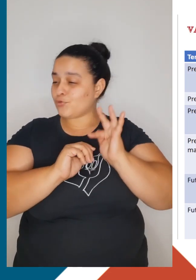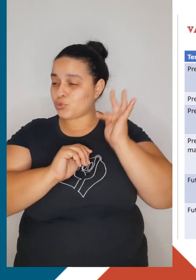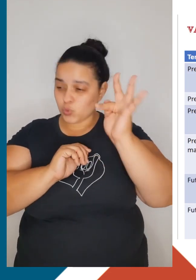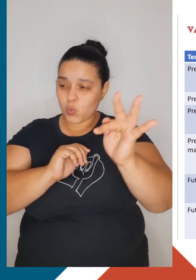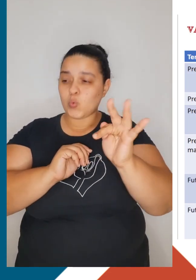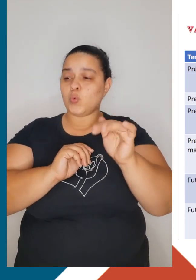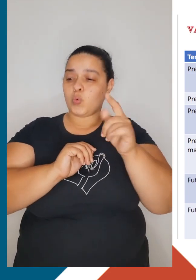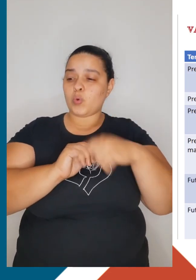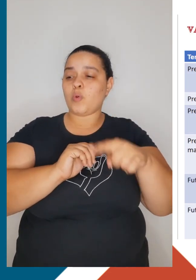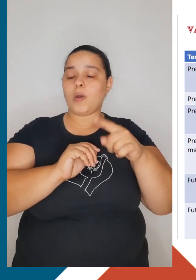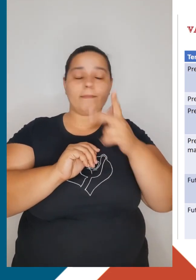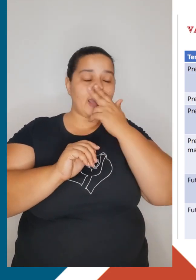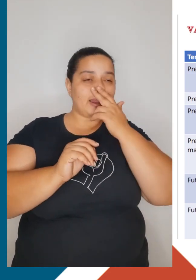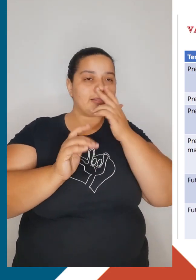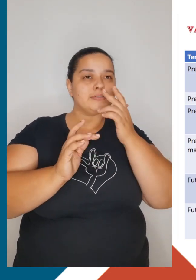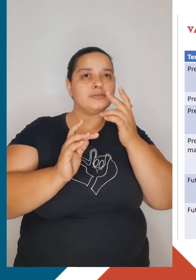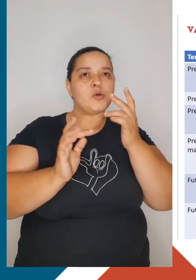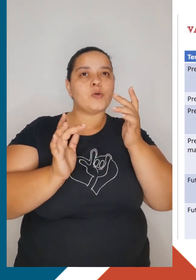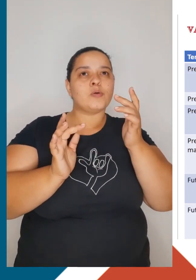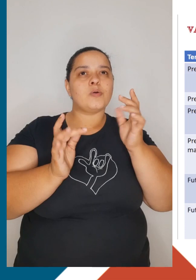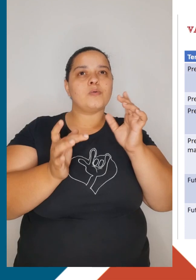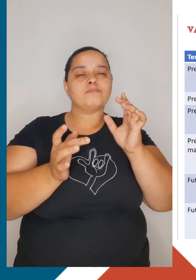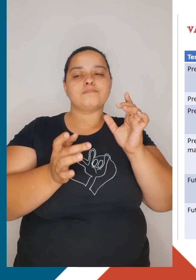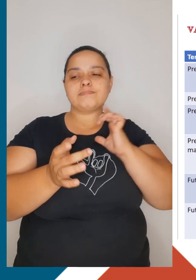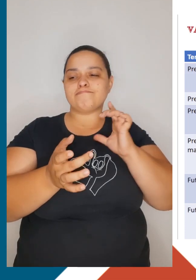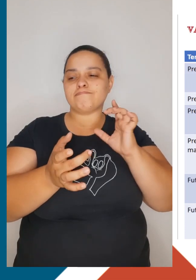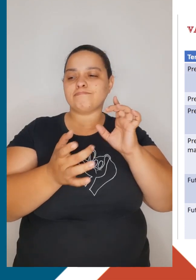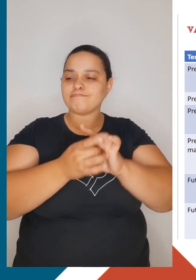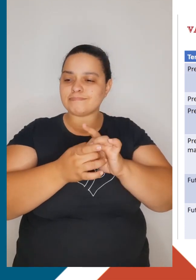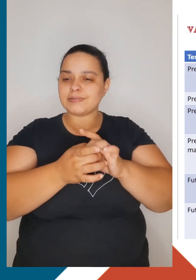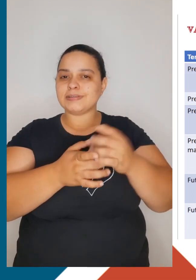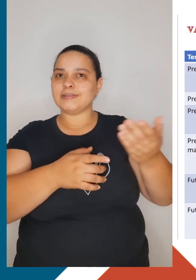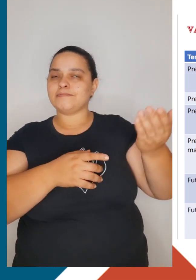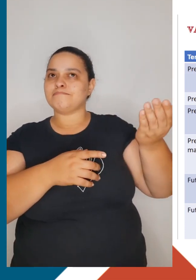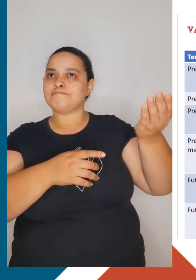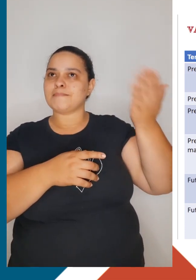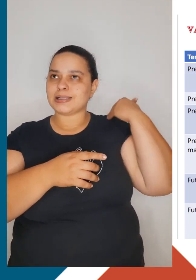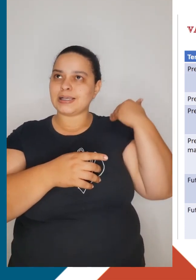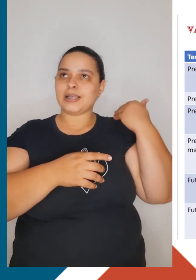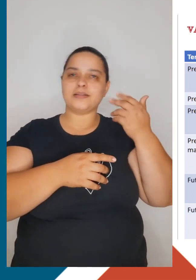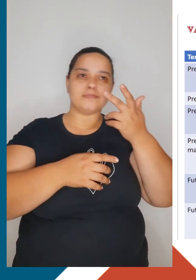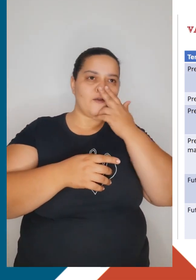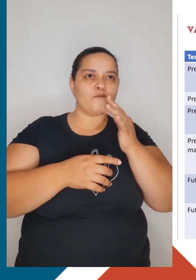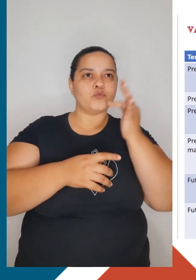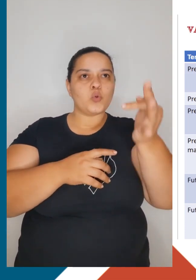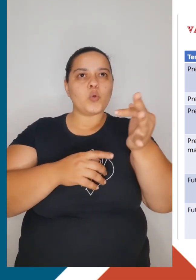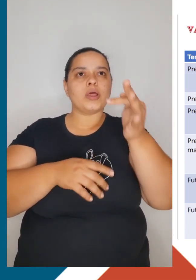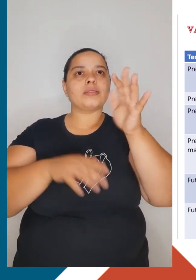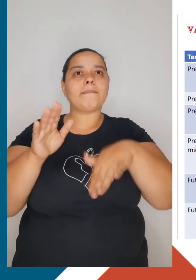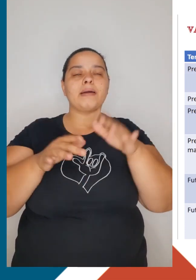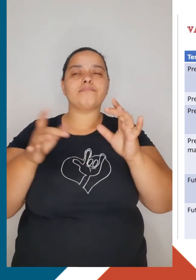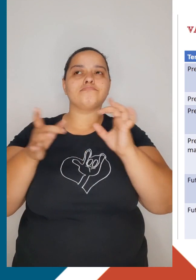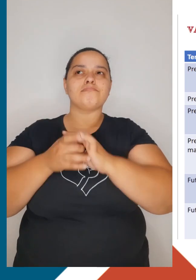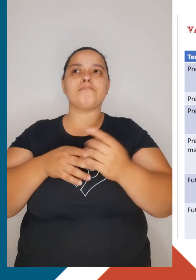em relação a um fato passado. Então, é uma relação futura que depende de algo que ocorreu no passado.